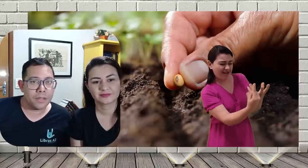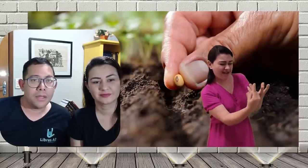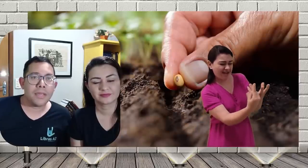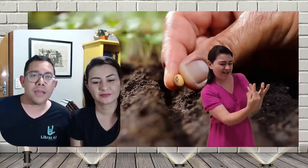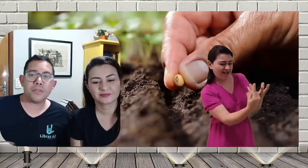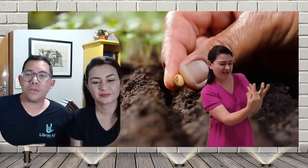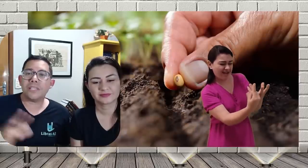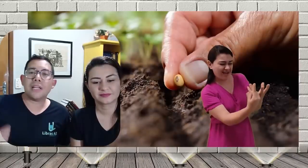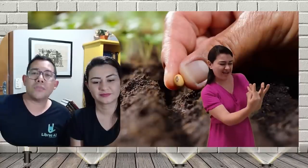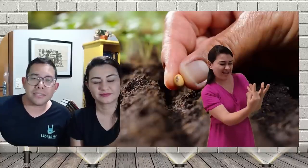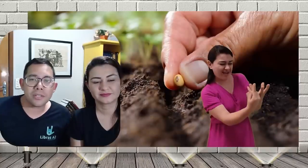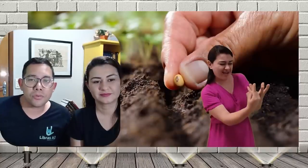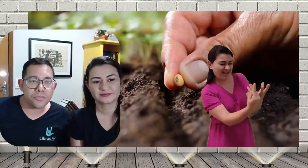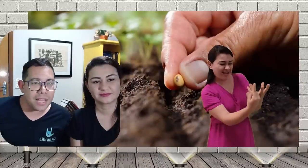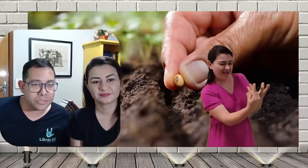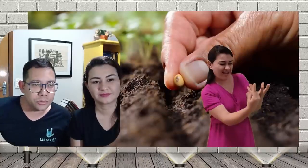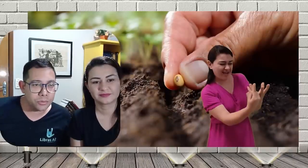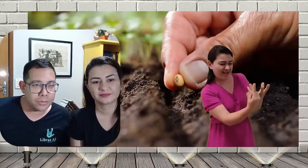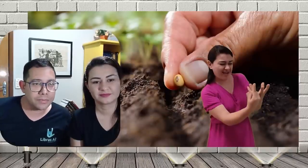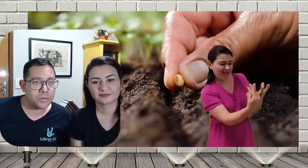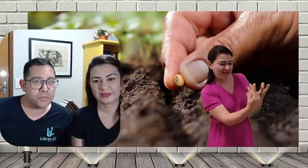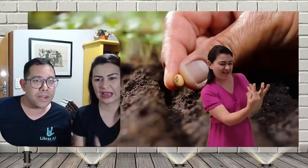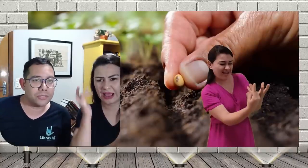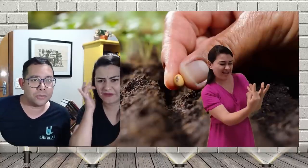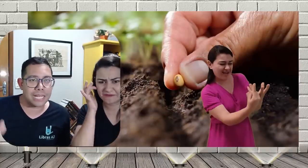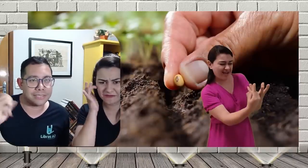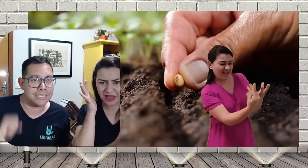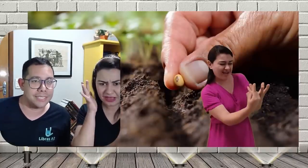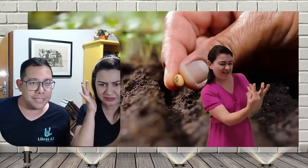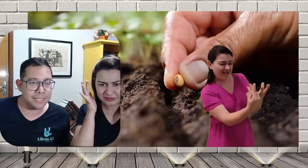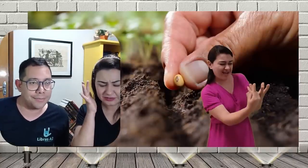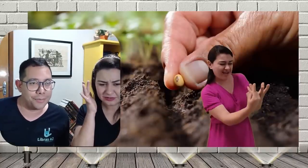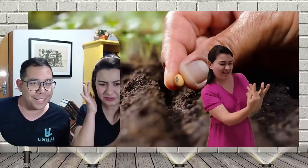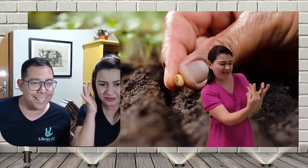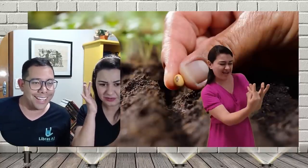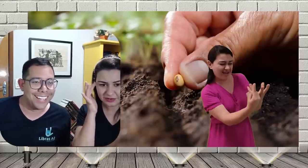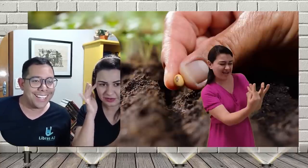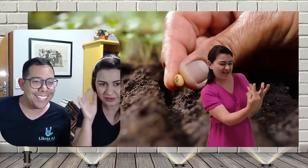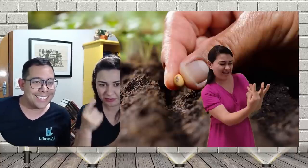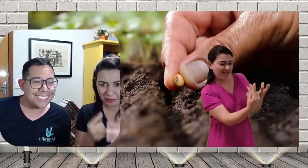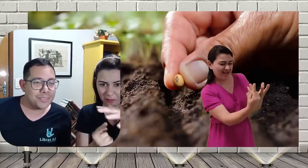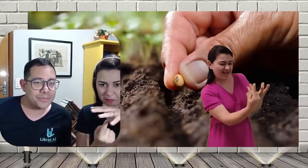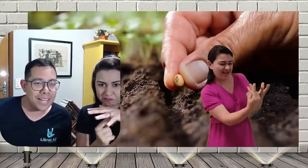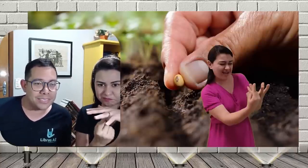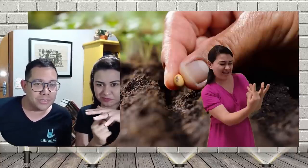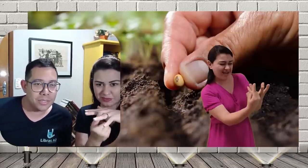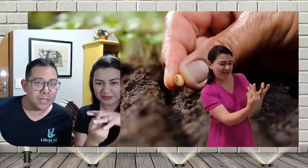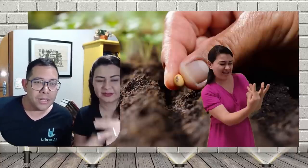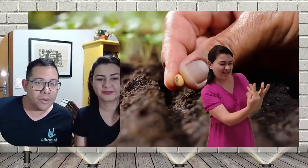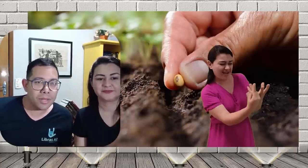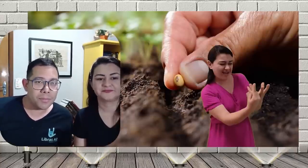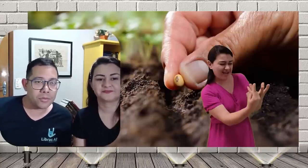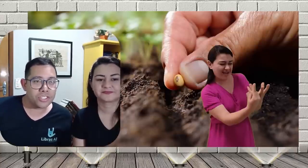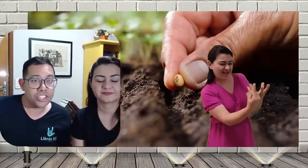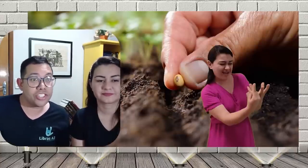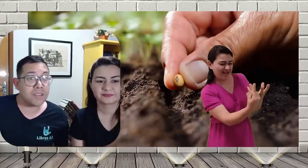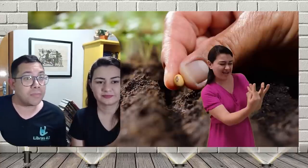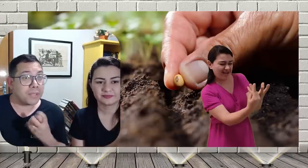E aí, pessoal, que tá sendo fácil? Tá sendo fácil nascer aí? Tá sendo fácil? Não, né, pessoal? A gente já vê pela